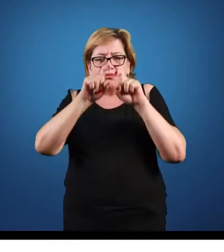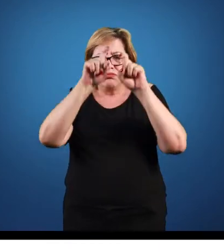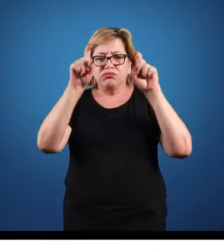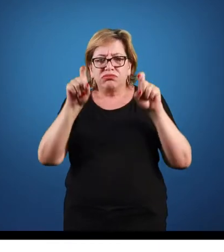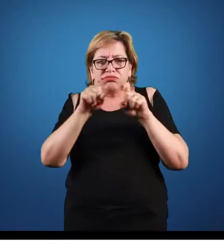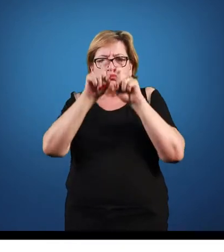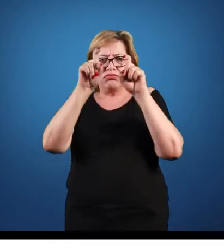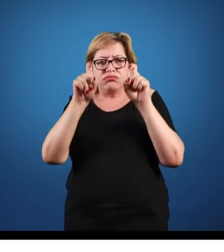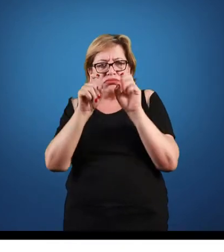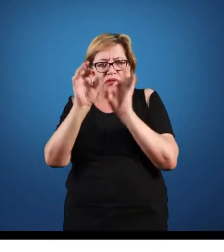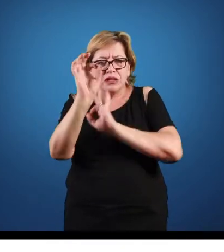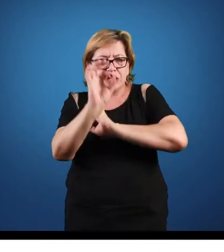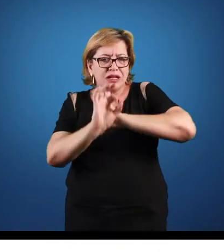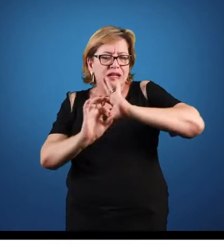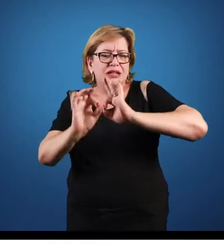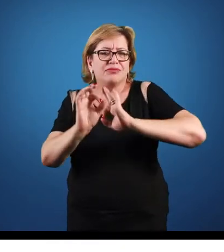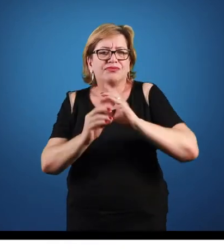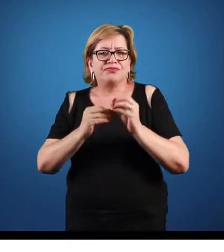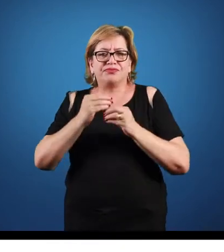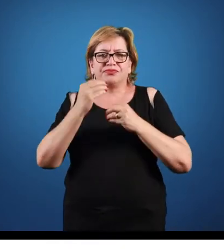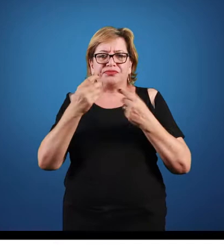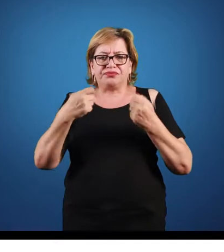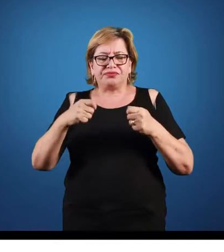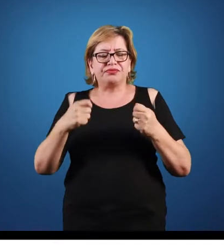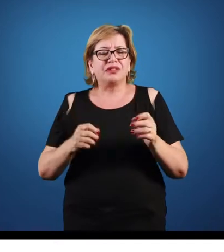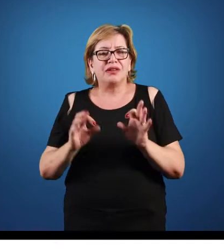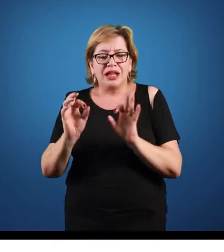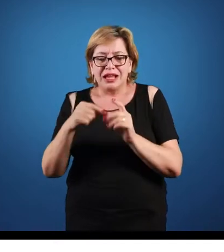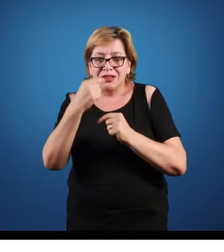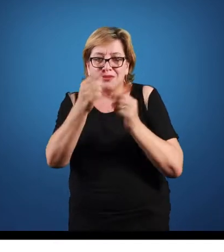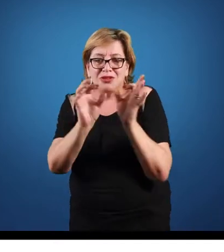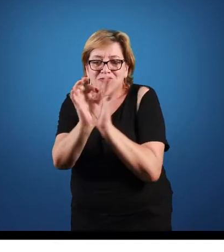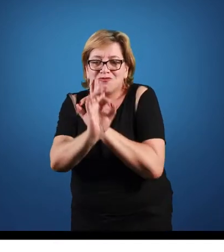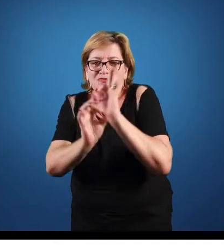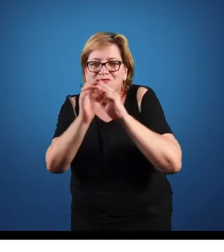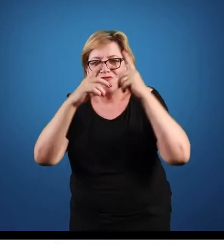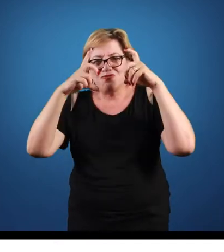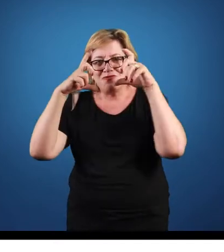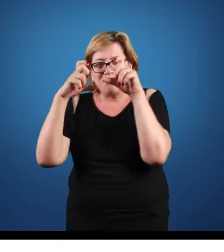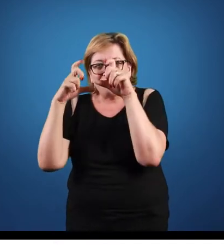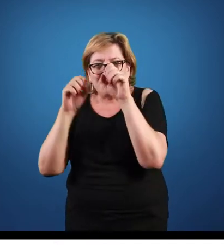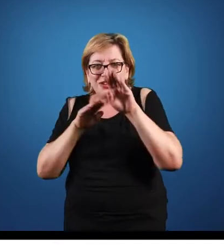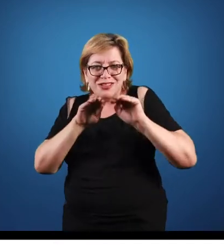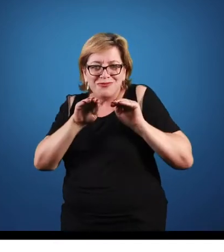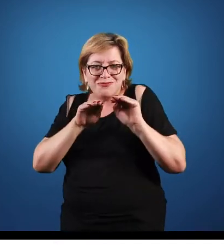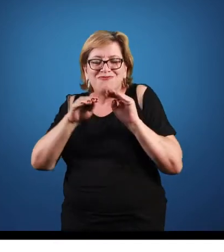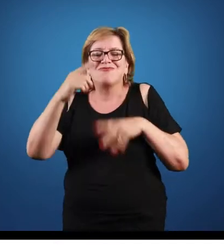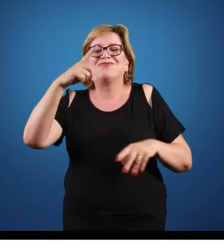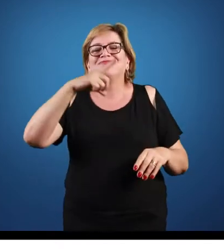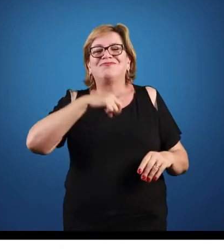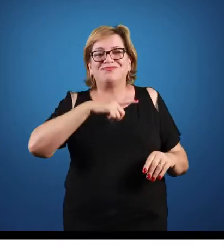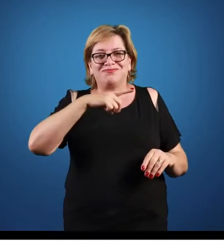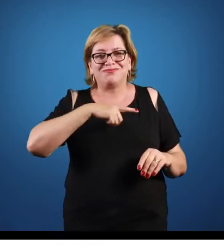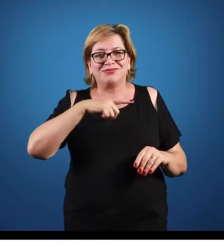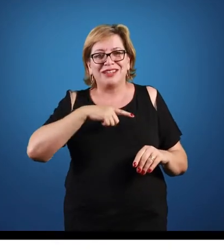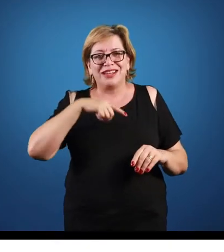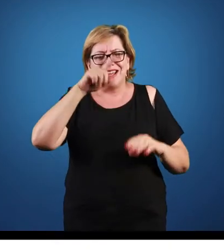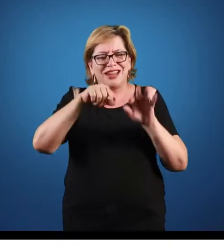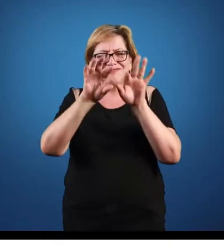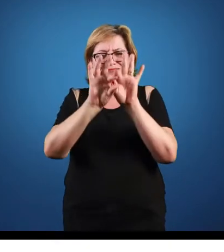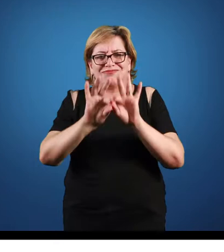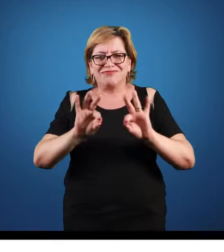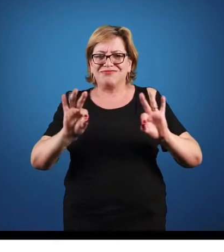você pode instalar esse programa sem problema nenhum vai precisar dele para poder fazer a edição das fotografias e dá um movimento pra ele né é um editor